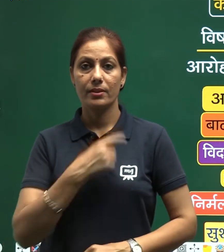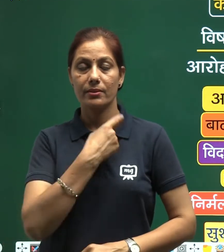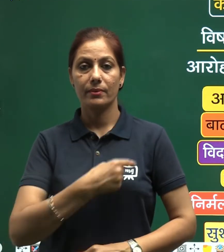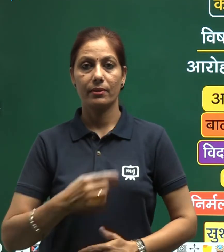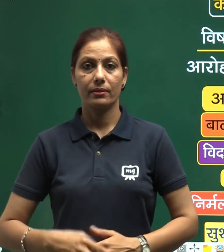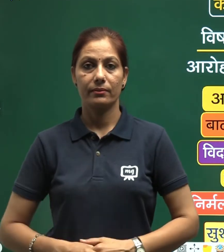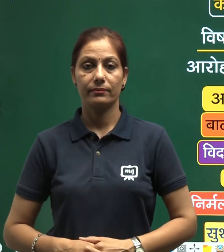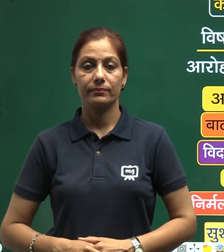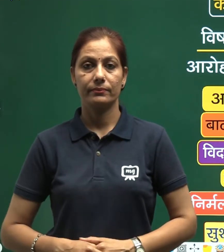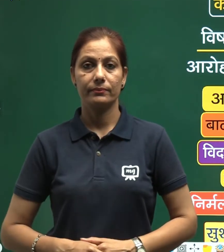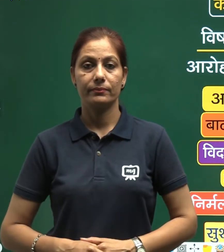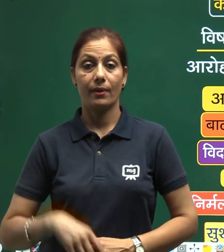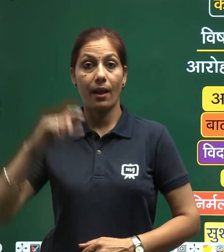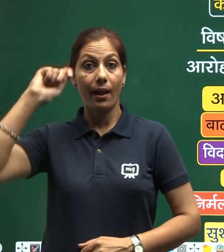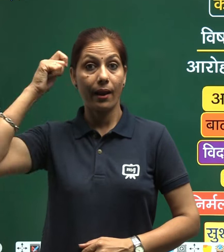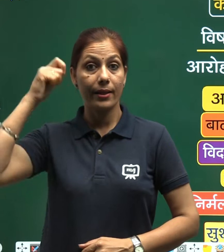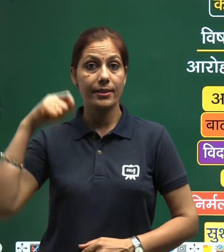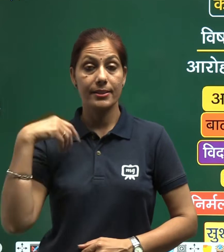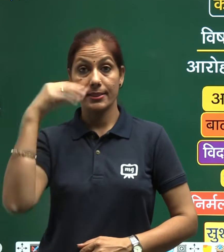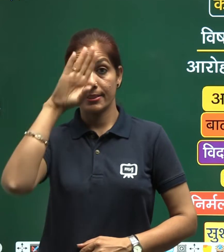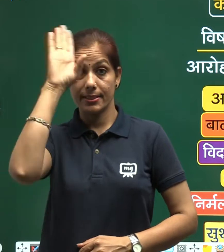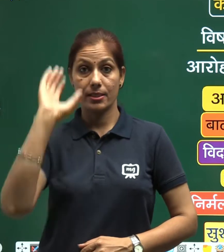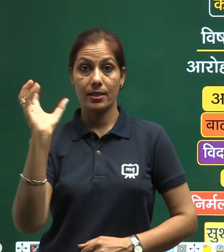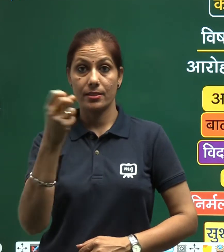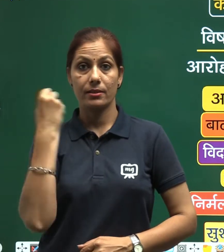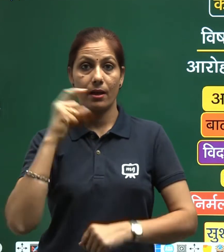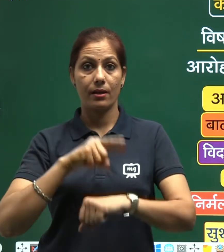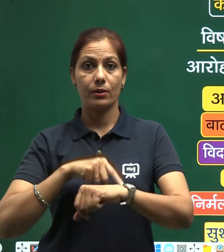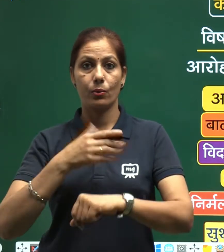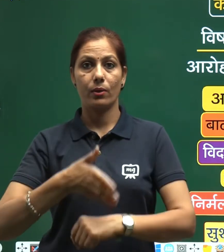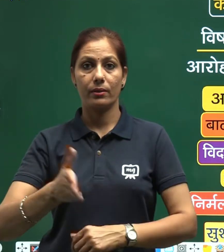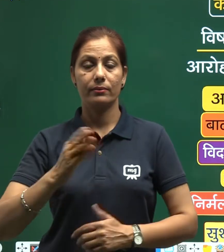जिसमें अंग्रेजी शासनकाल के दौरान